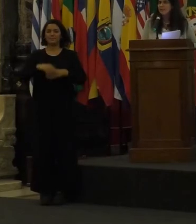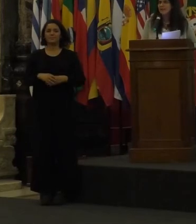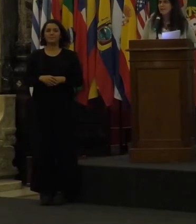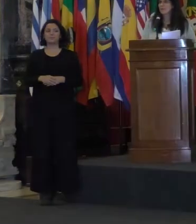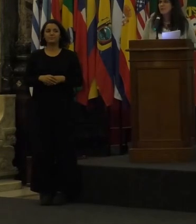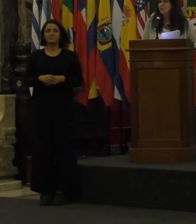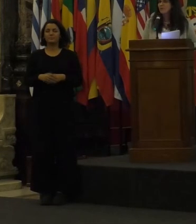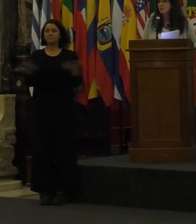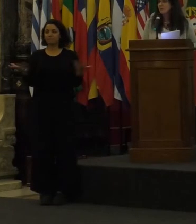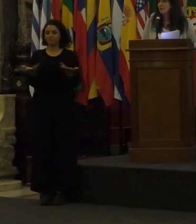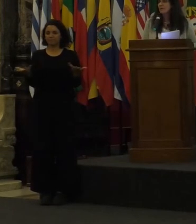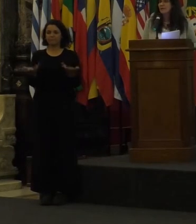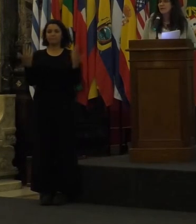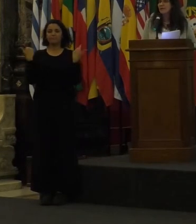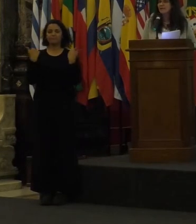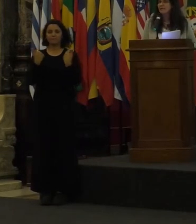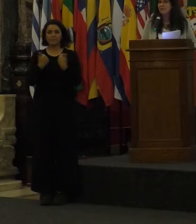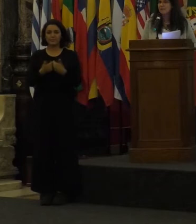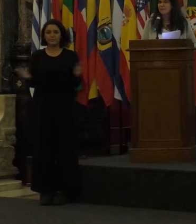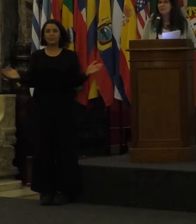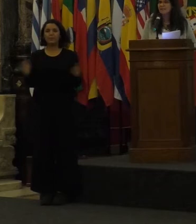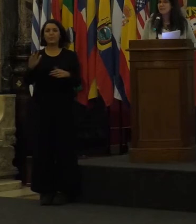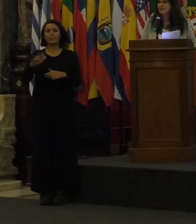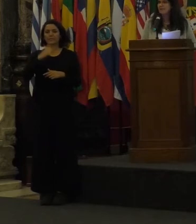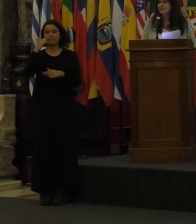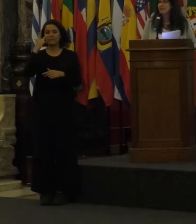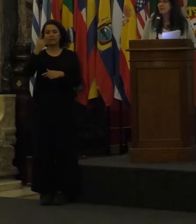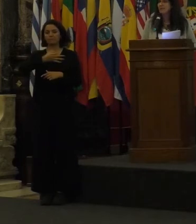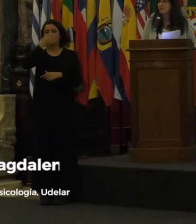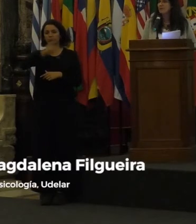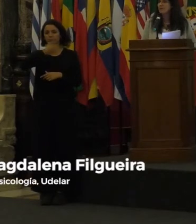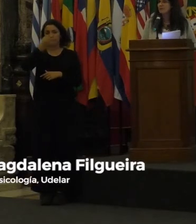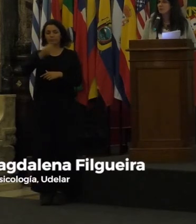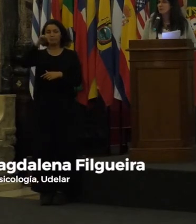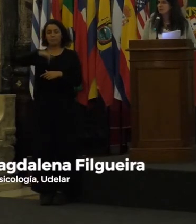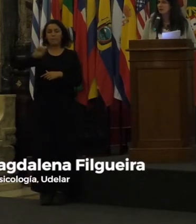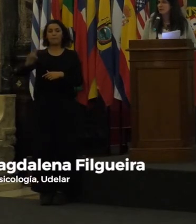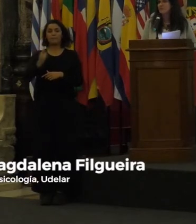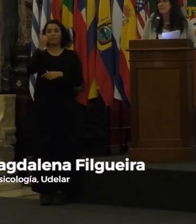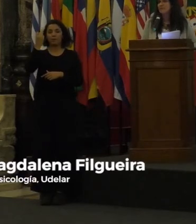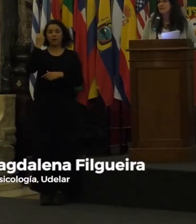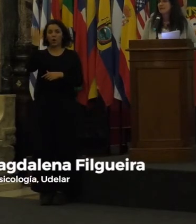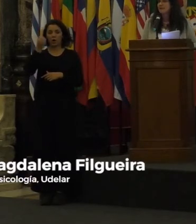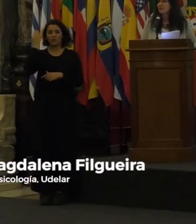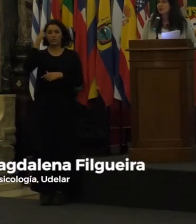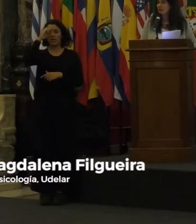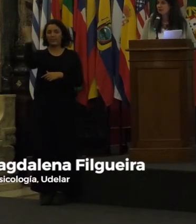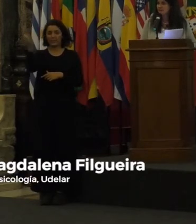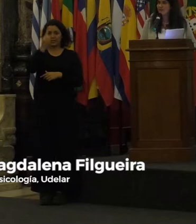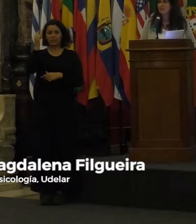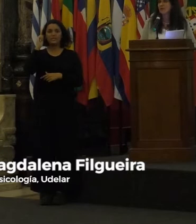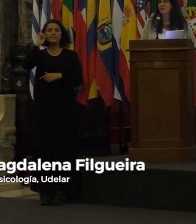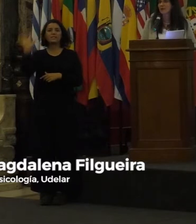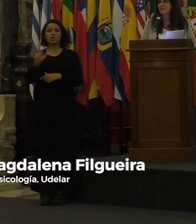Vamos a dar comienzo a la tercera conferencia de nuestro primer Congreso Internacional de